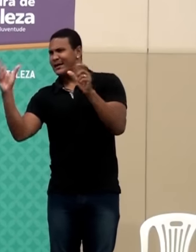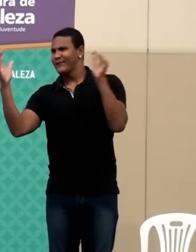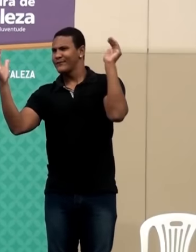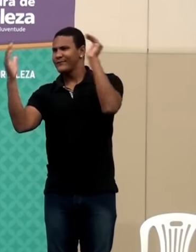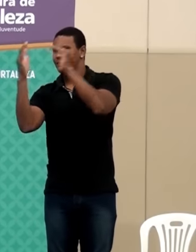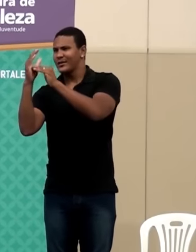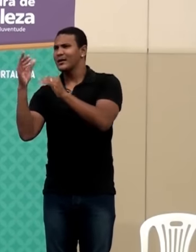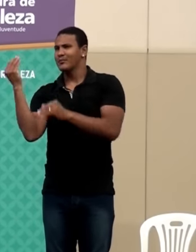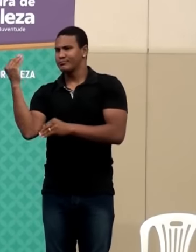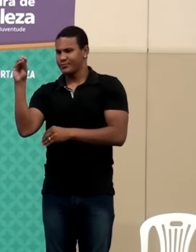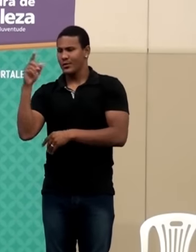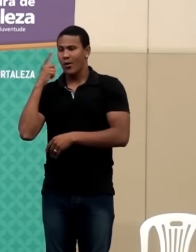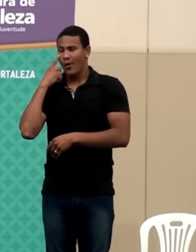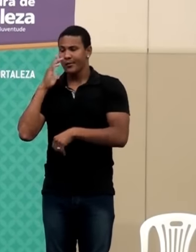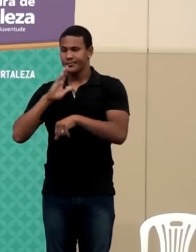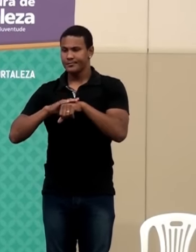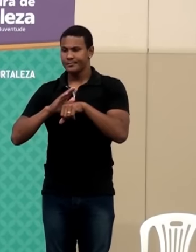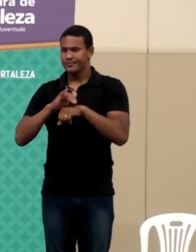Por exemplo,